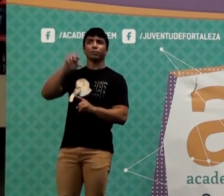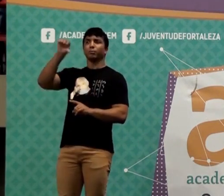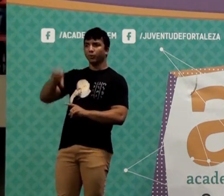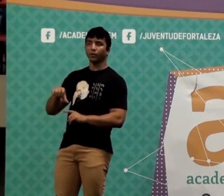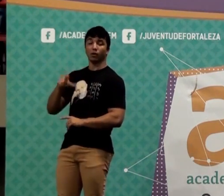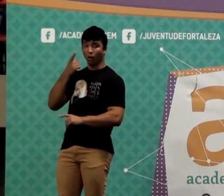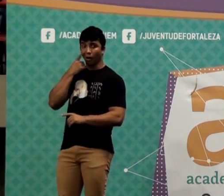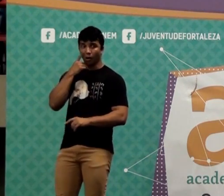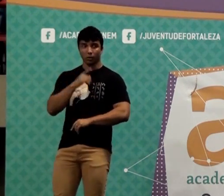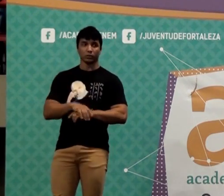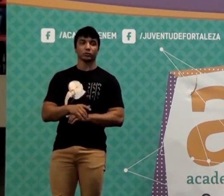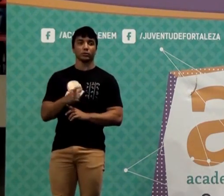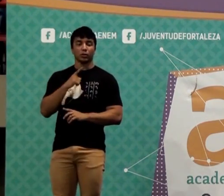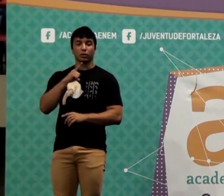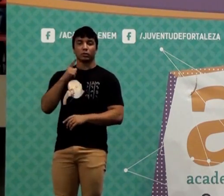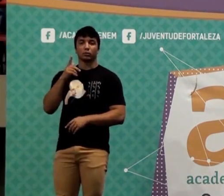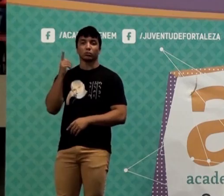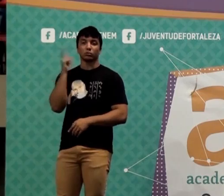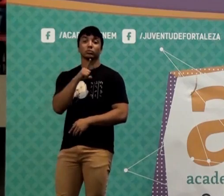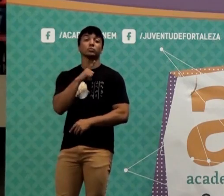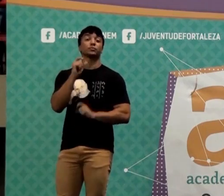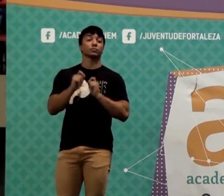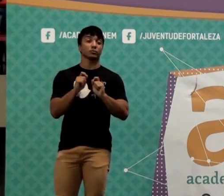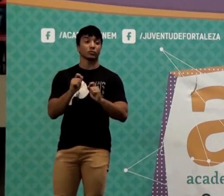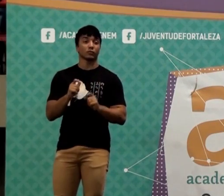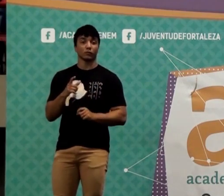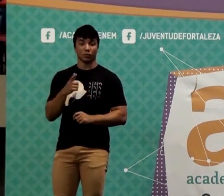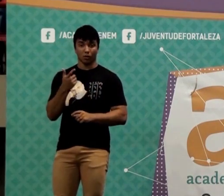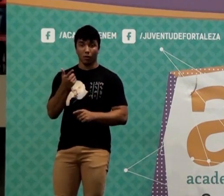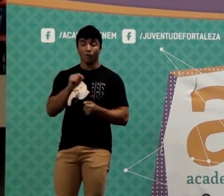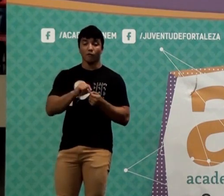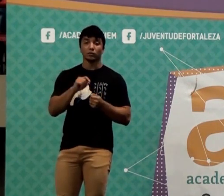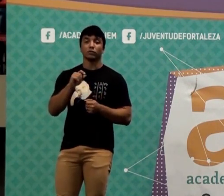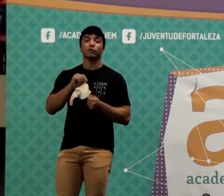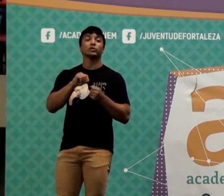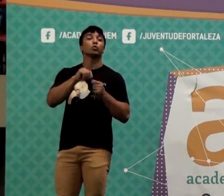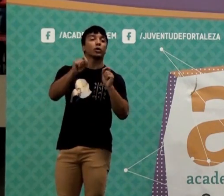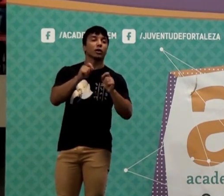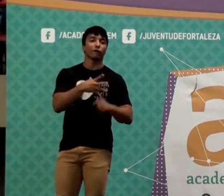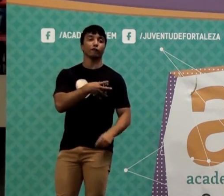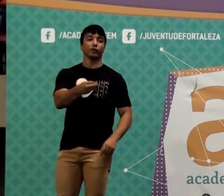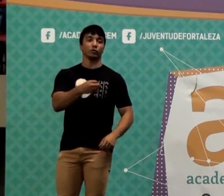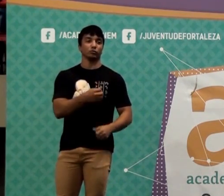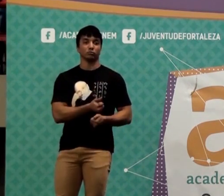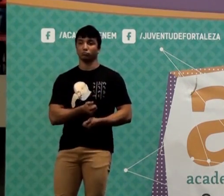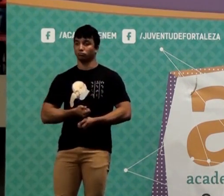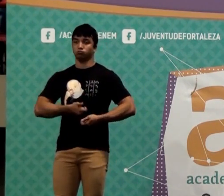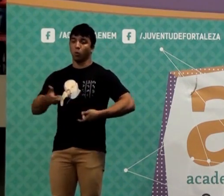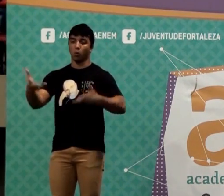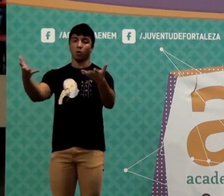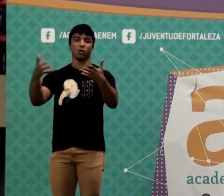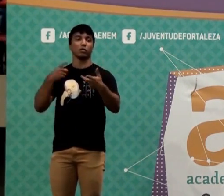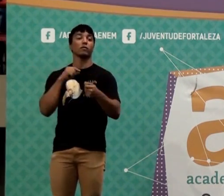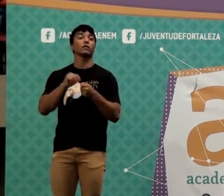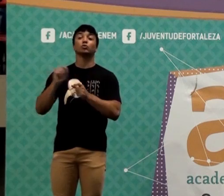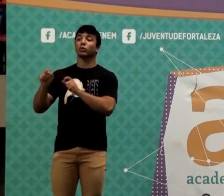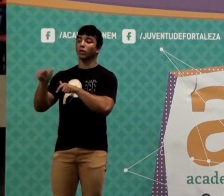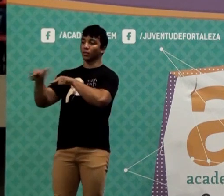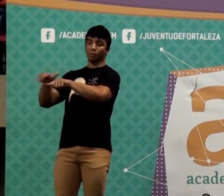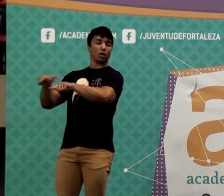graça, mais tudo que tu usa, tu paga pelo uso das ferramentas. E isso sem contar